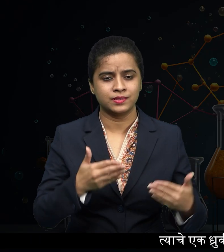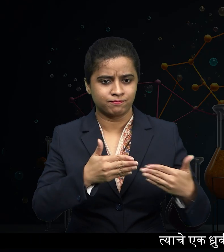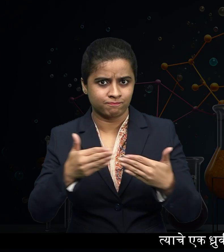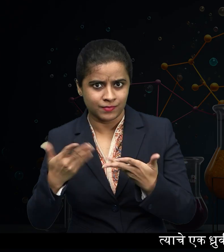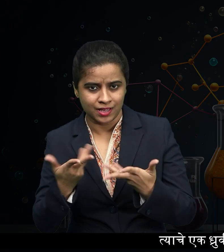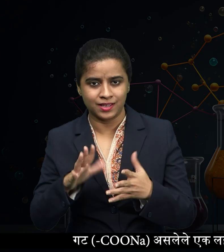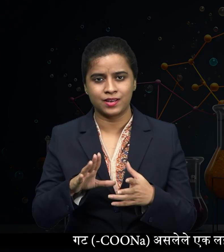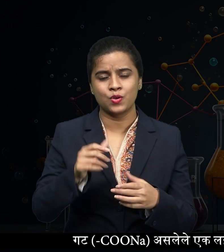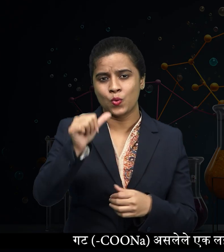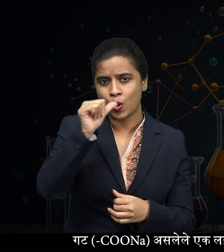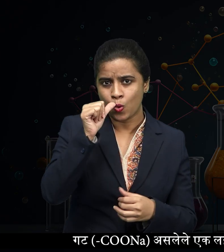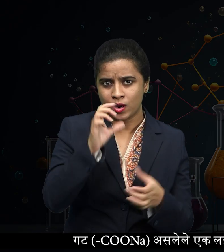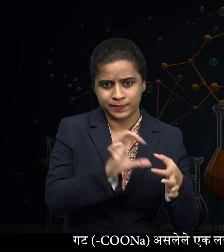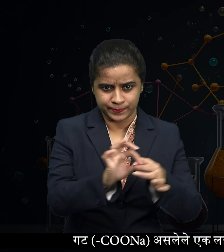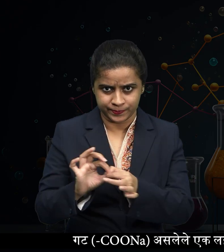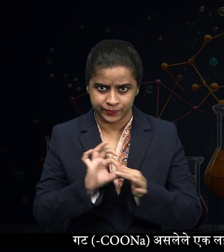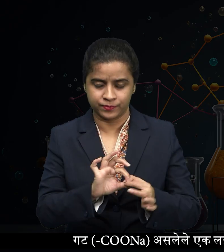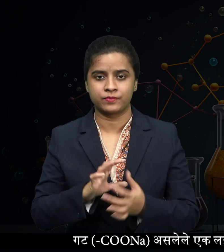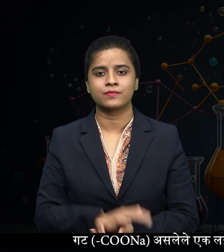जे कार्बोक्सिलेट गट